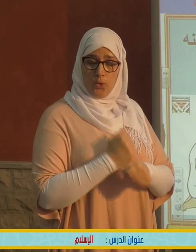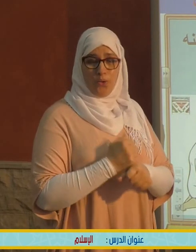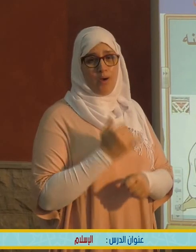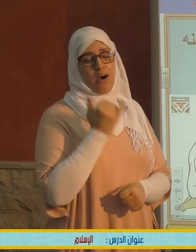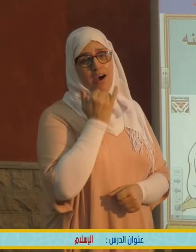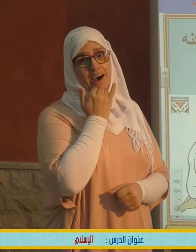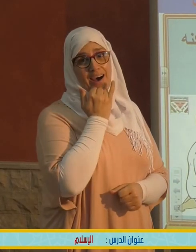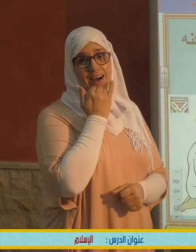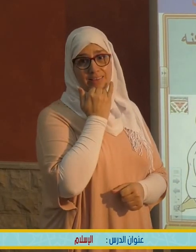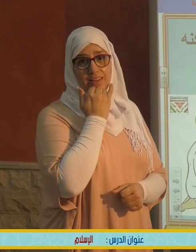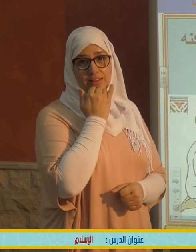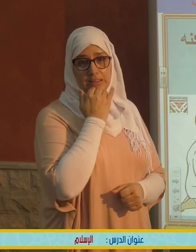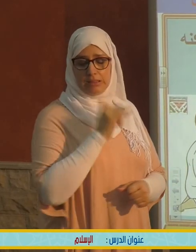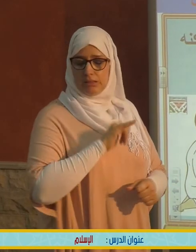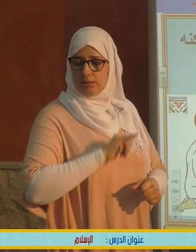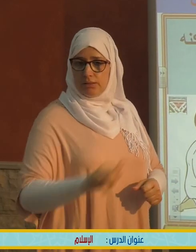عمله خاطئ.